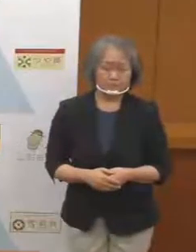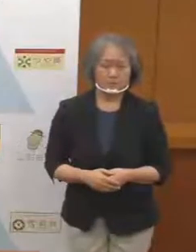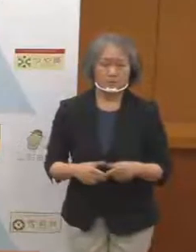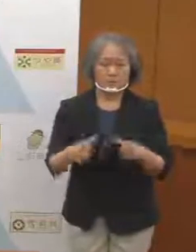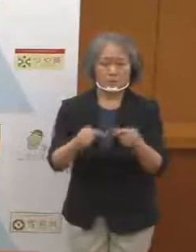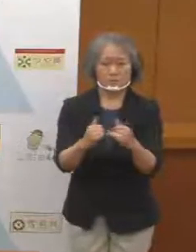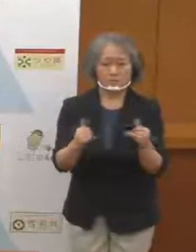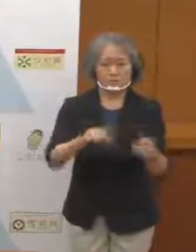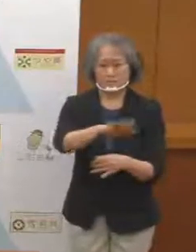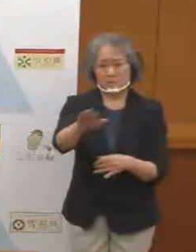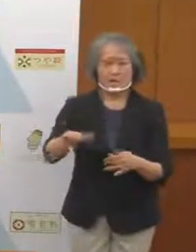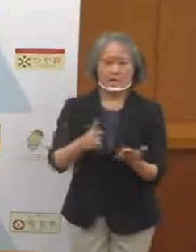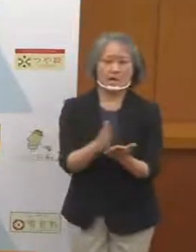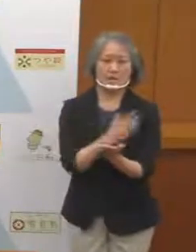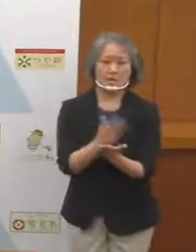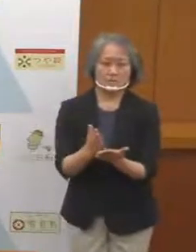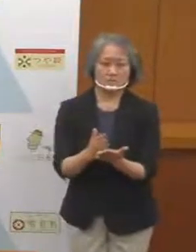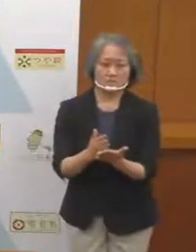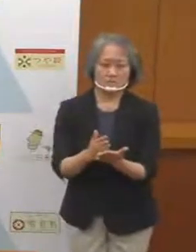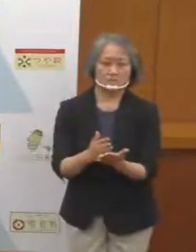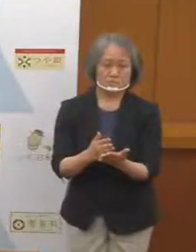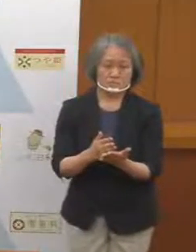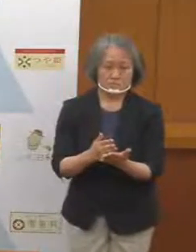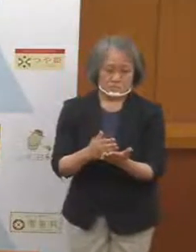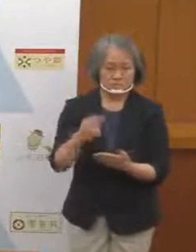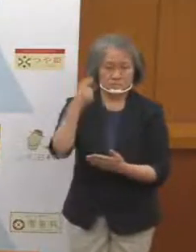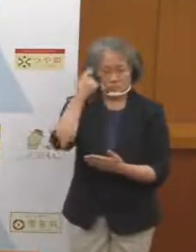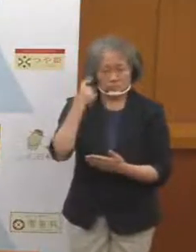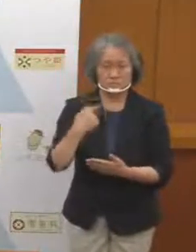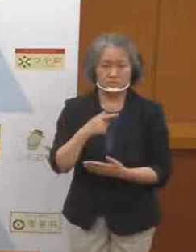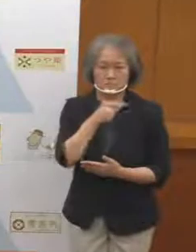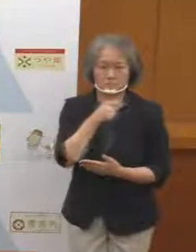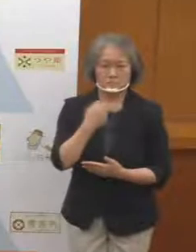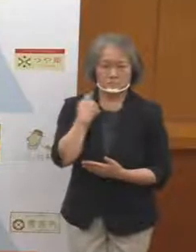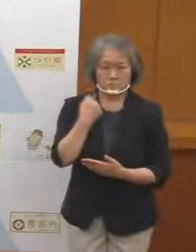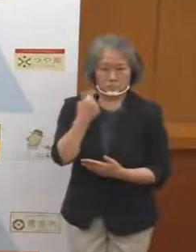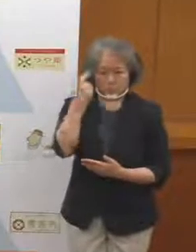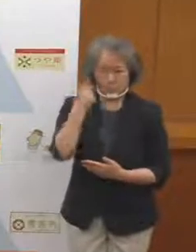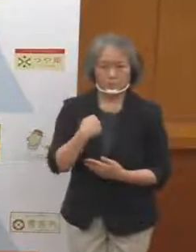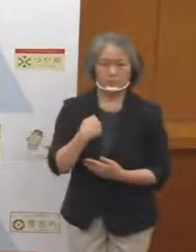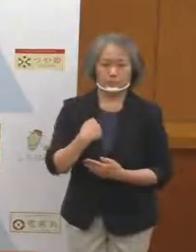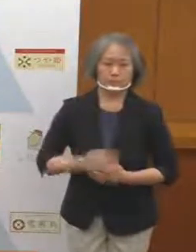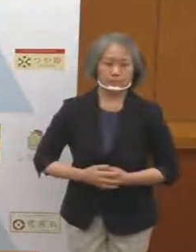ご判断という風にあの受け止めております